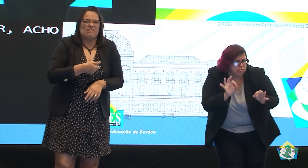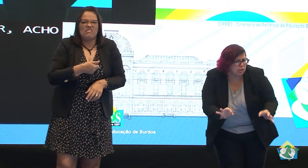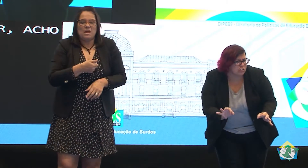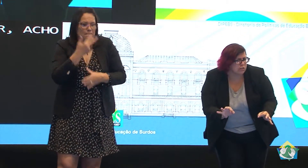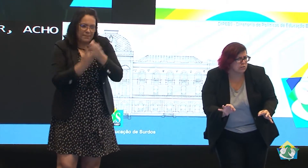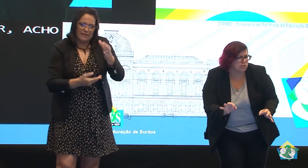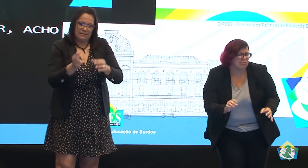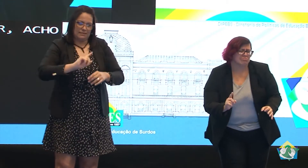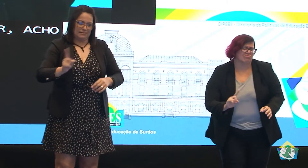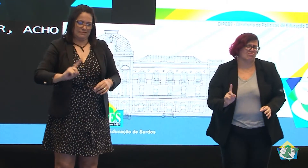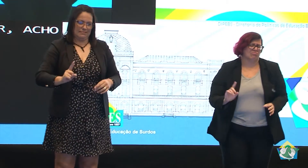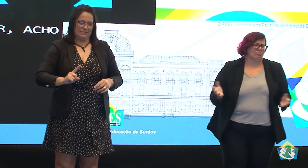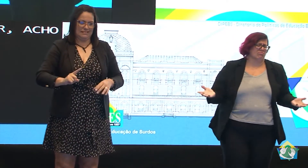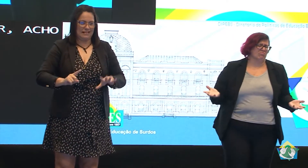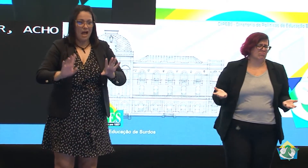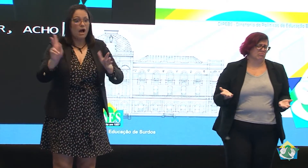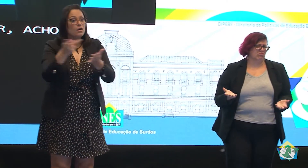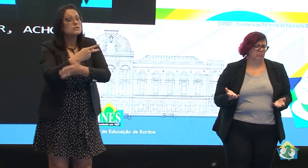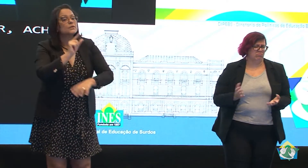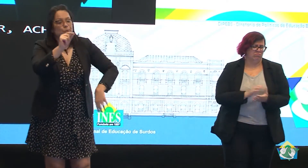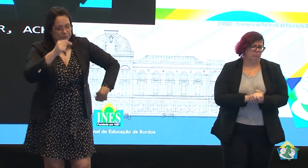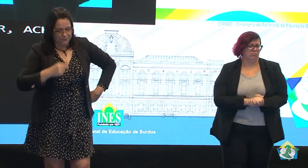Preciso de apoio.